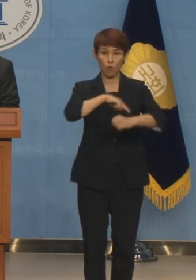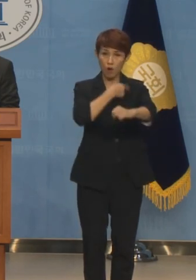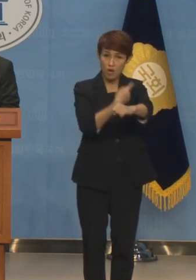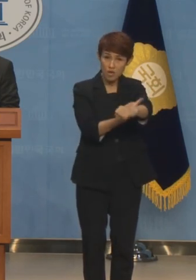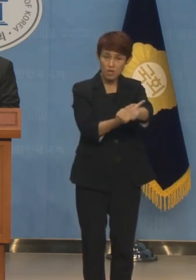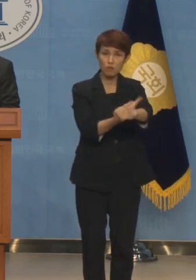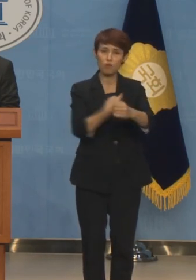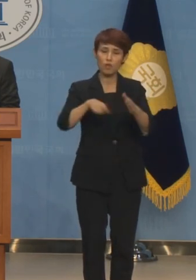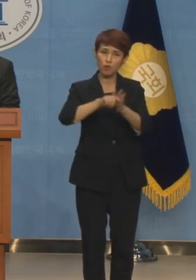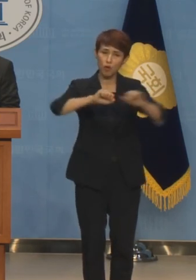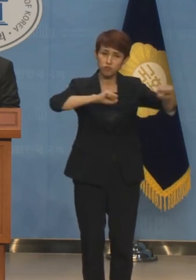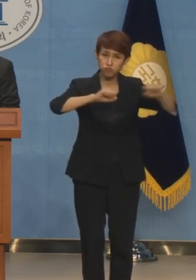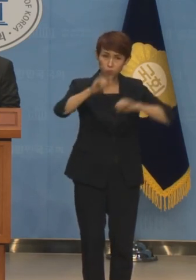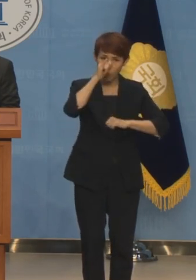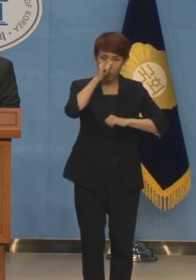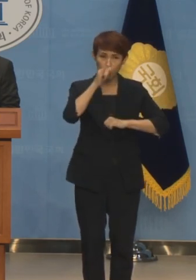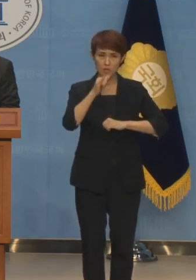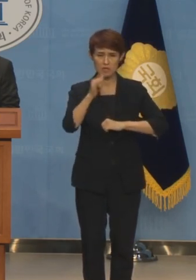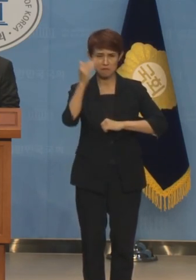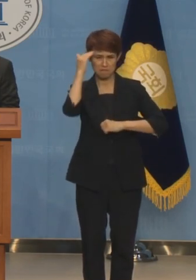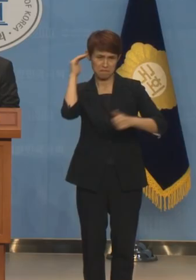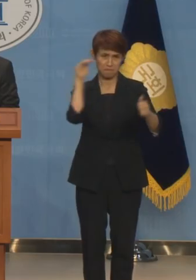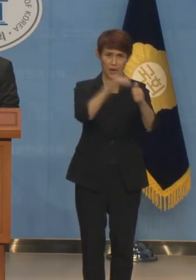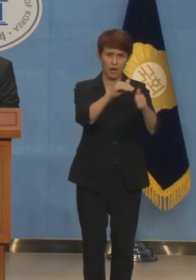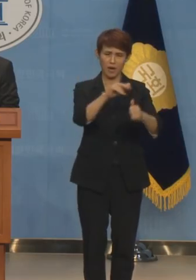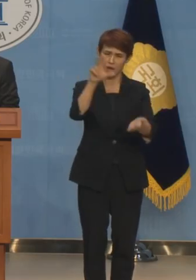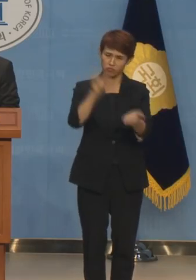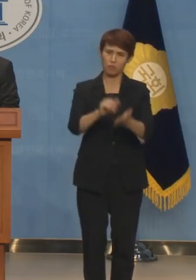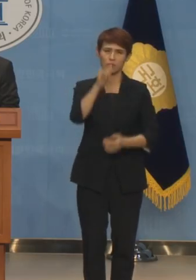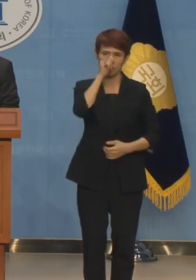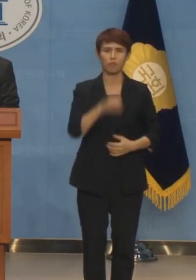보도 활동을 위협하고 있으니 개탄스럽습니다.